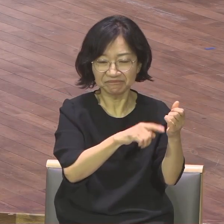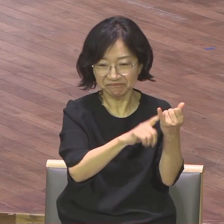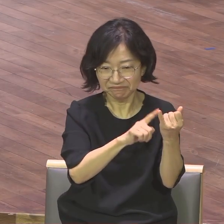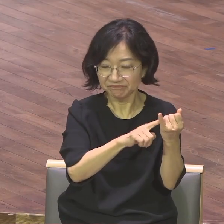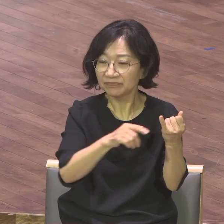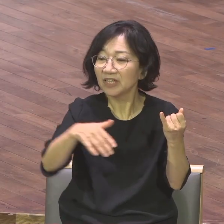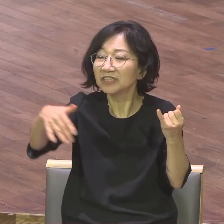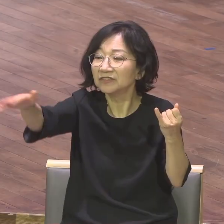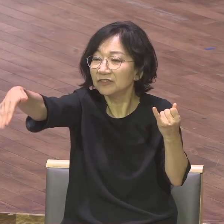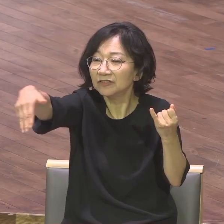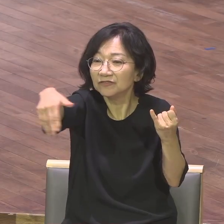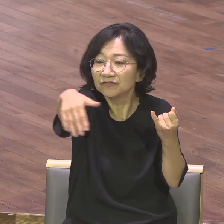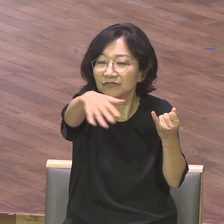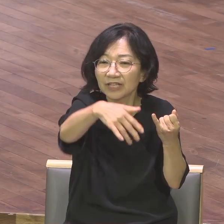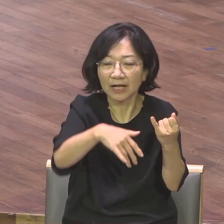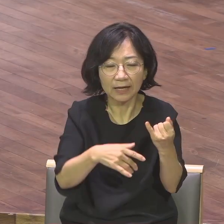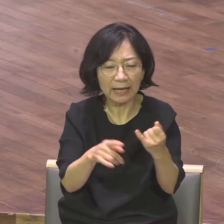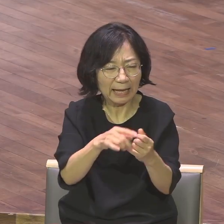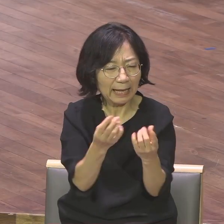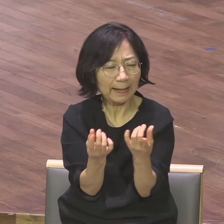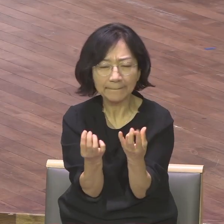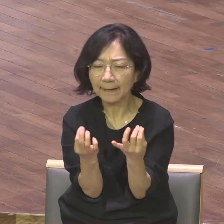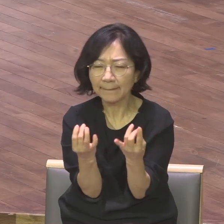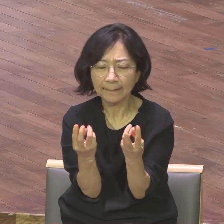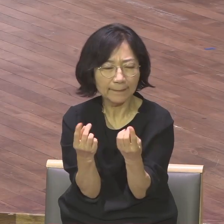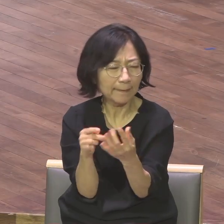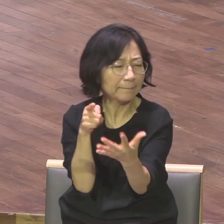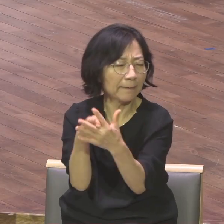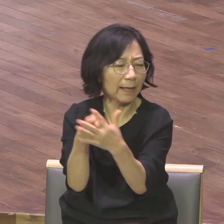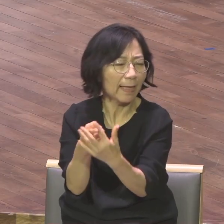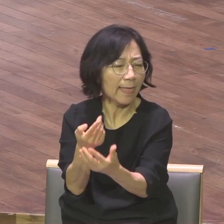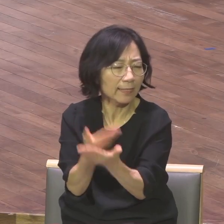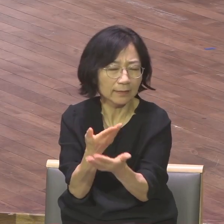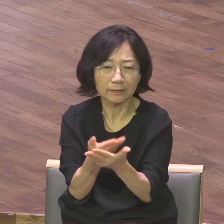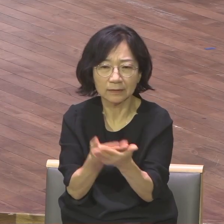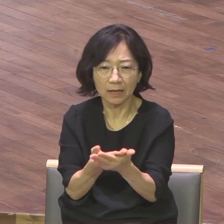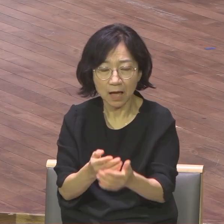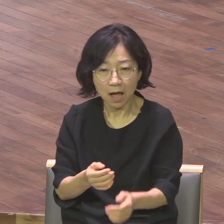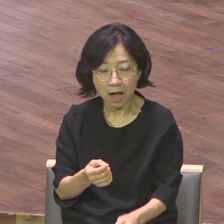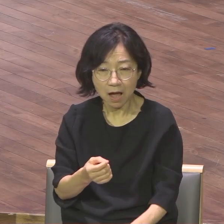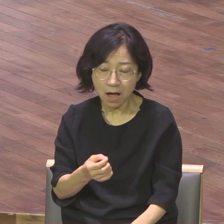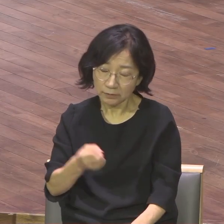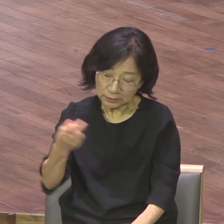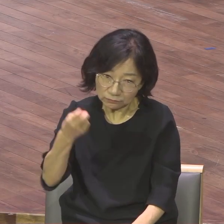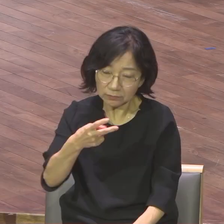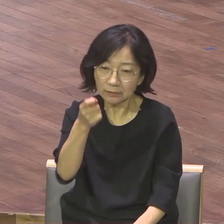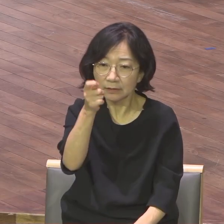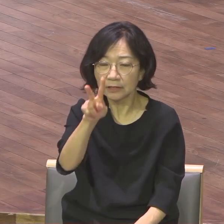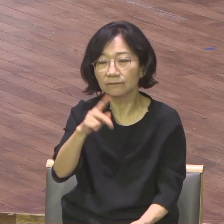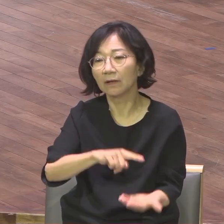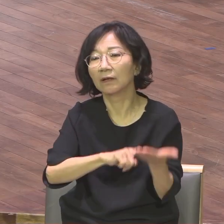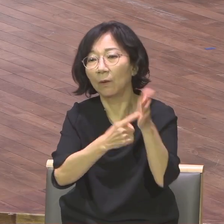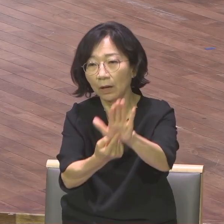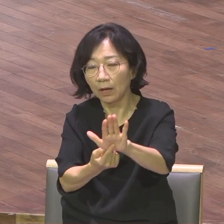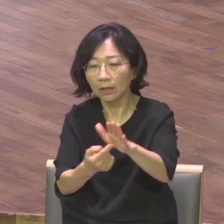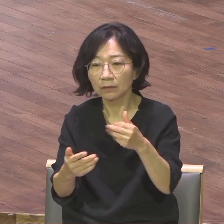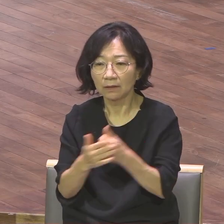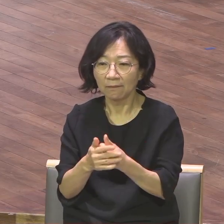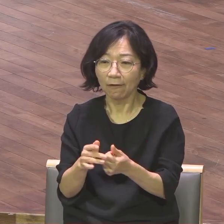점을 보지요. 점을 보게 하지요. 그런 게 반복 계속되고 있잖아요. 지금 자연스럽게 그냥